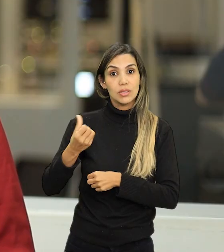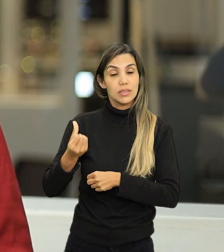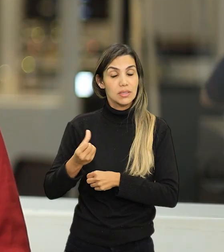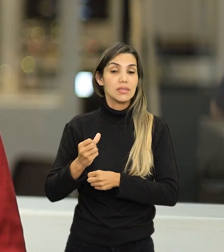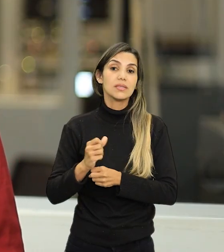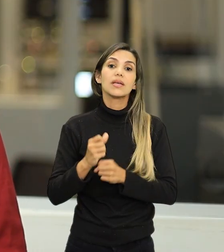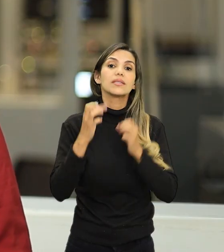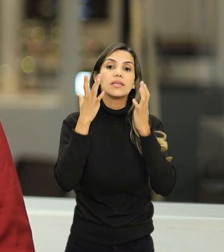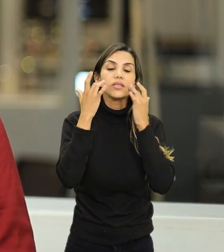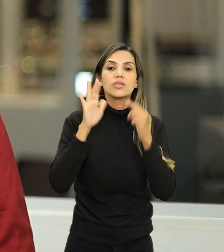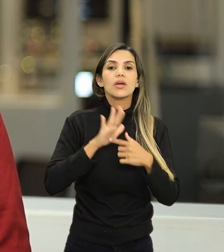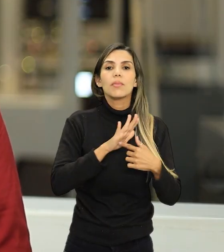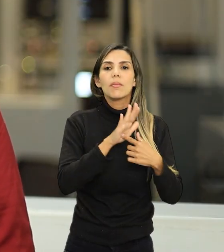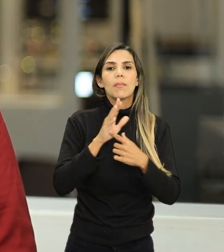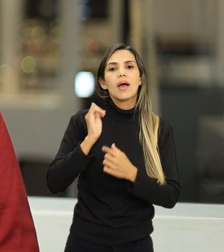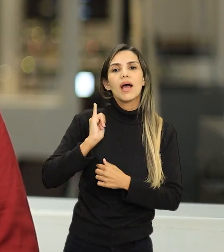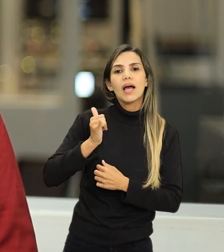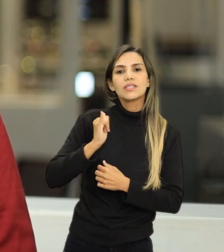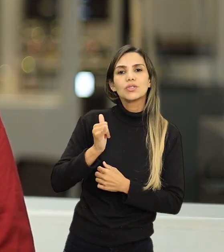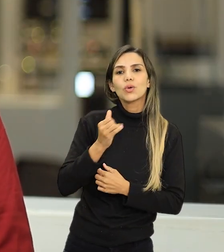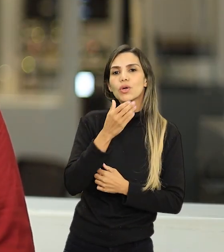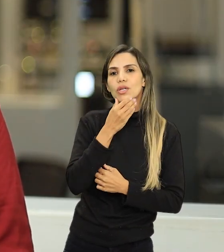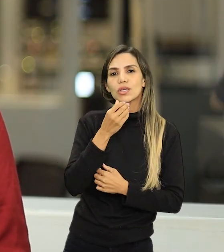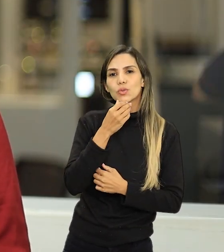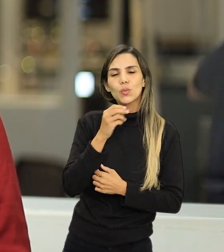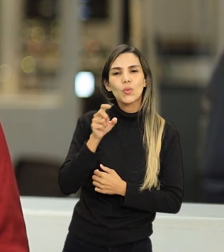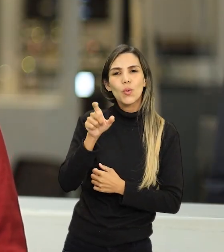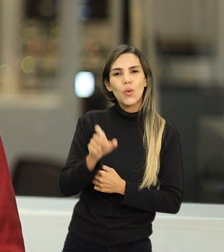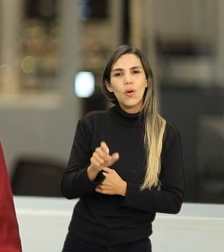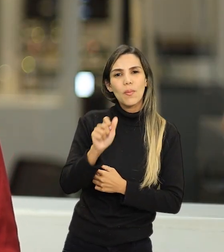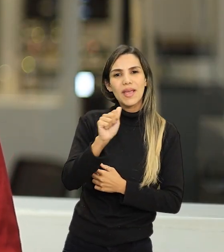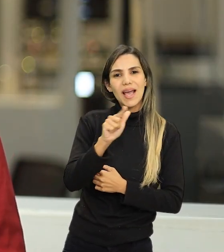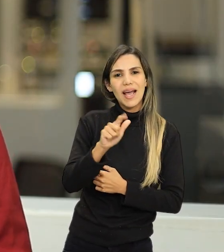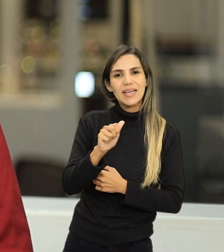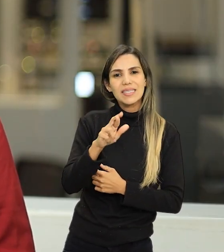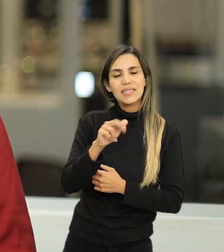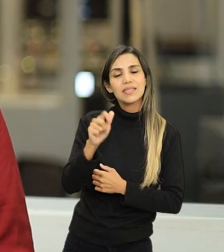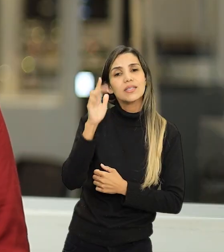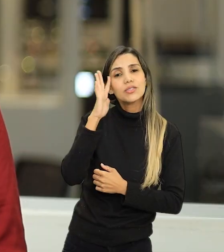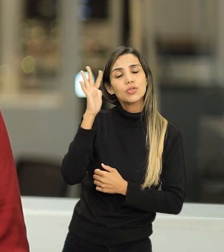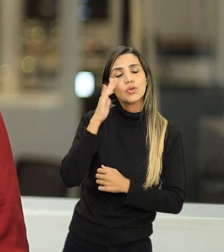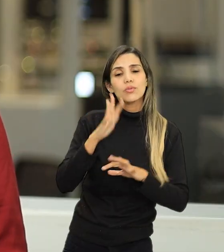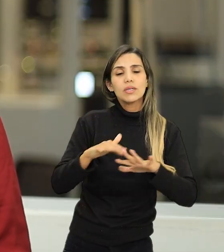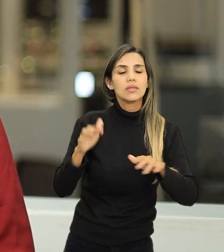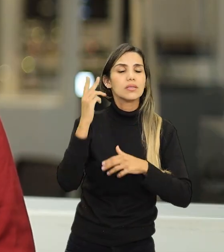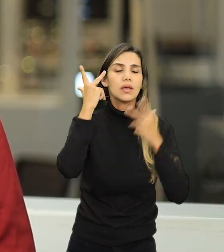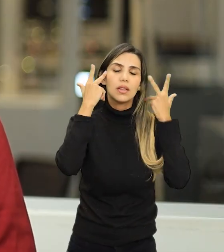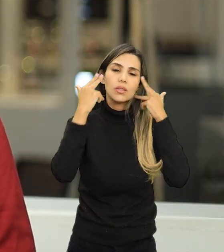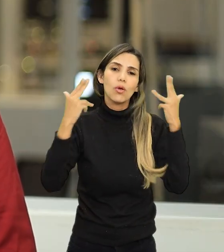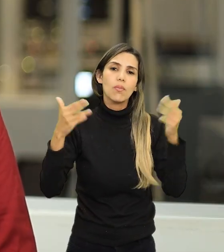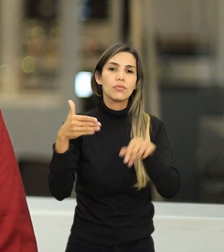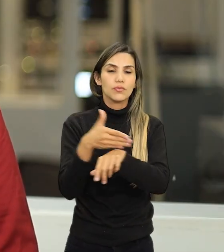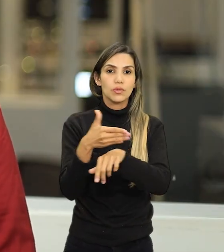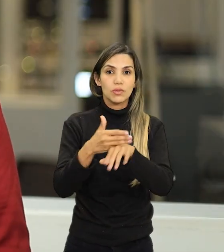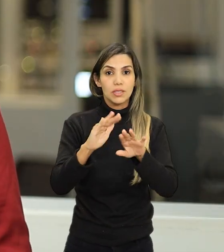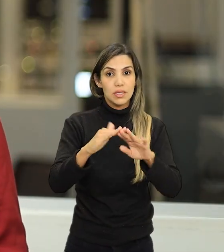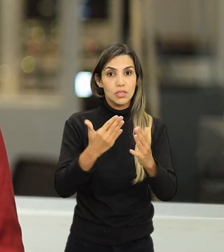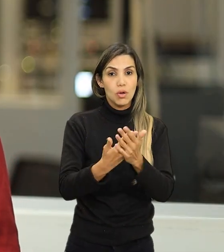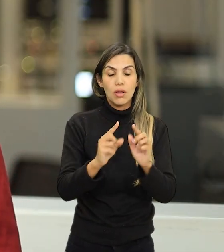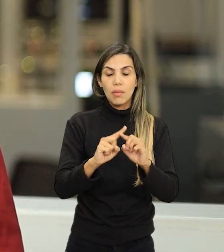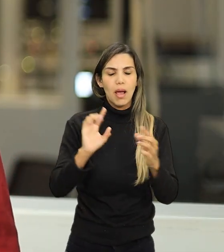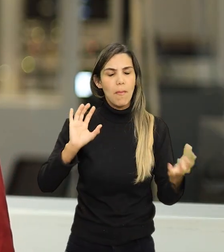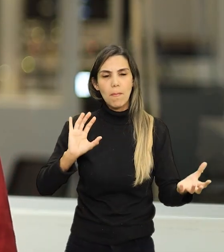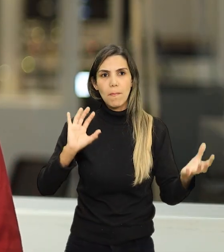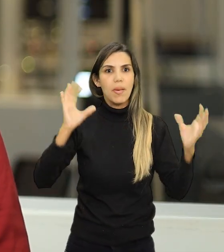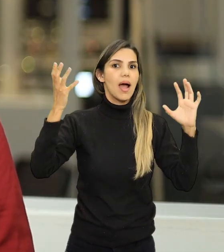tocante história de Azarias, um jovem pastor órfão que sonha em ter uma infância comum e poder frequentar a escola. Mas